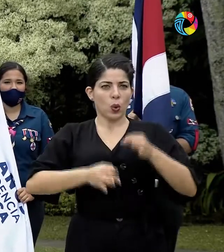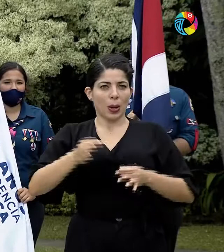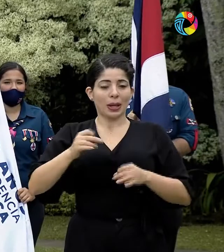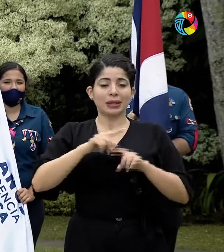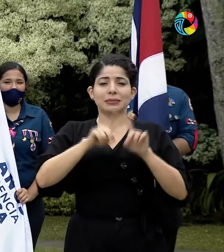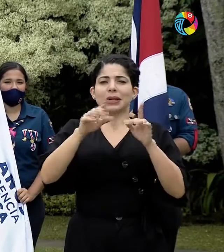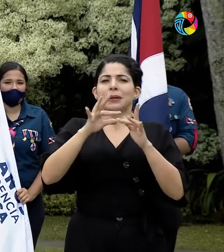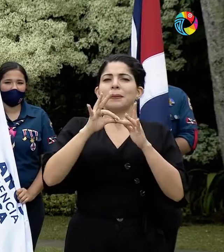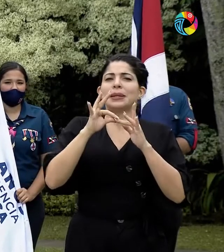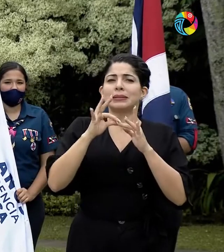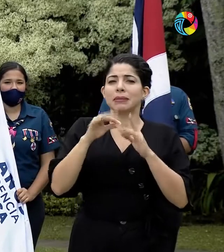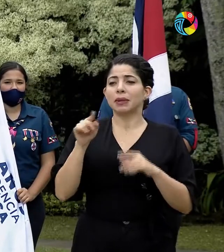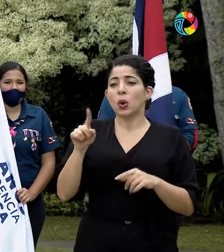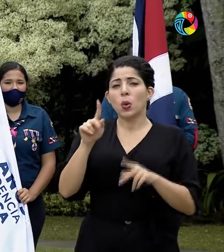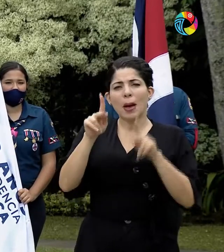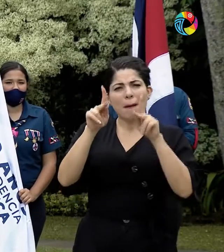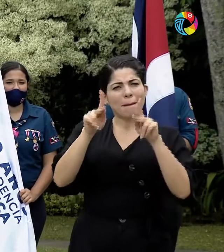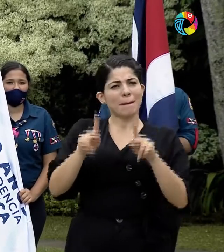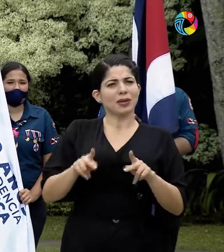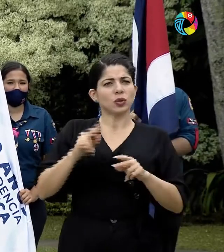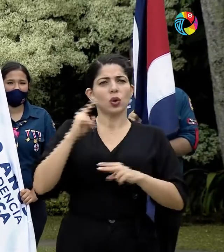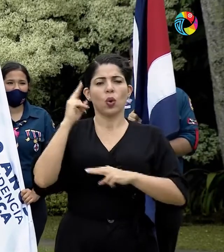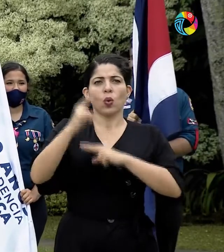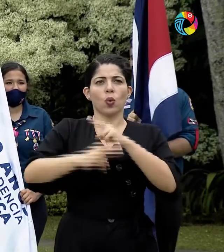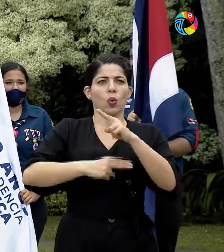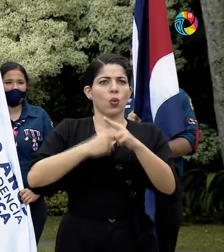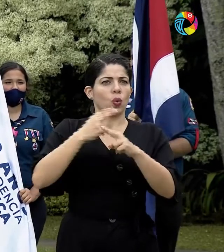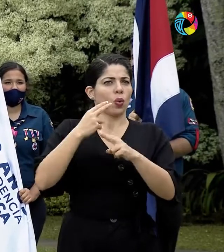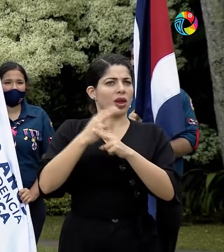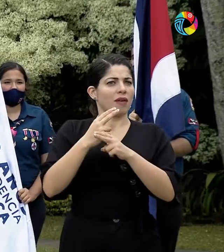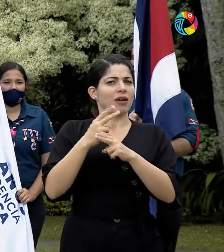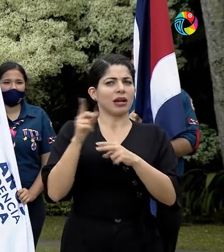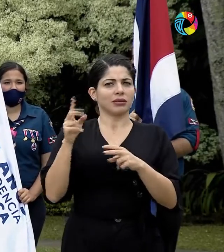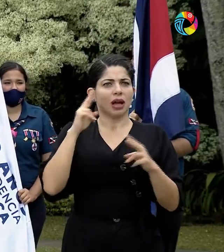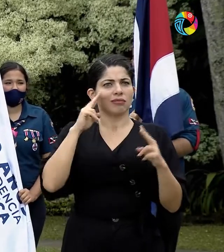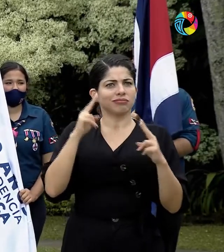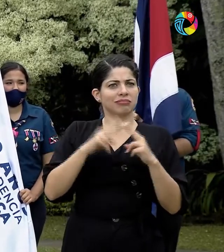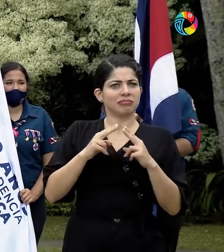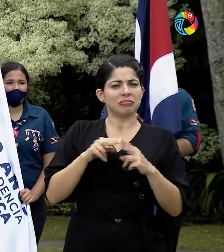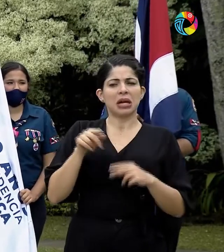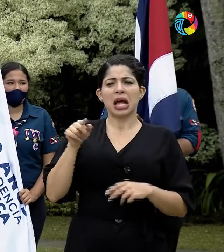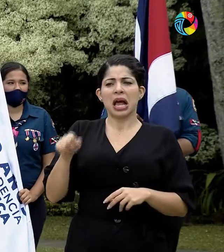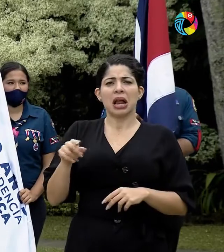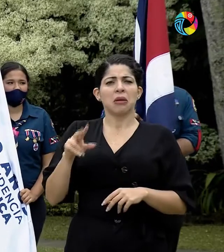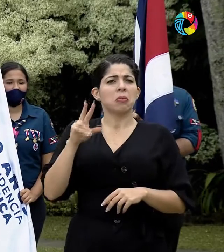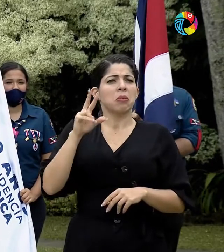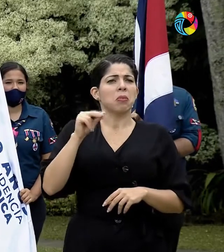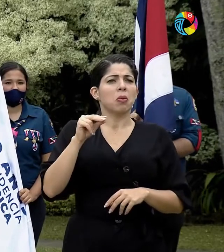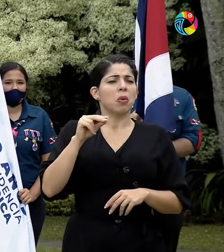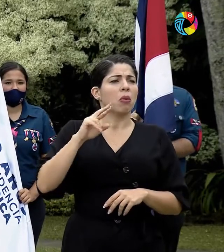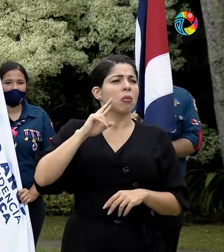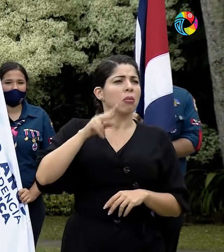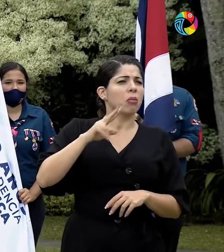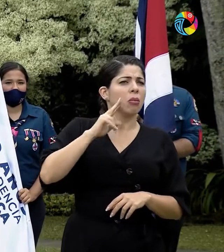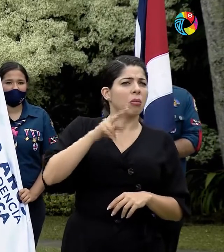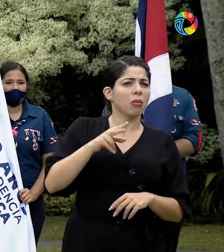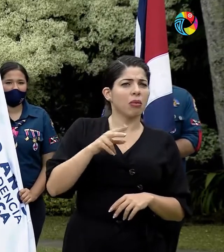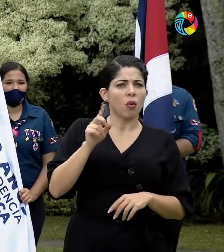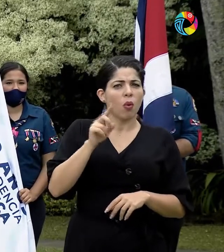sobre todo una persona de talla universal, para quien no le ha resultado lejano ni ajenos